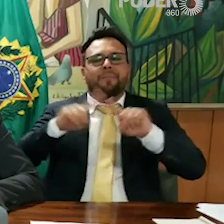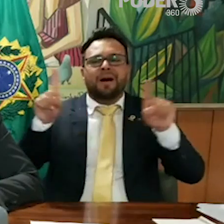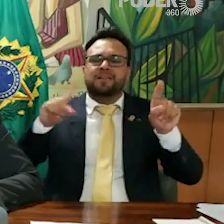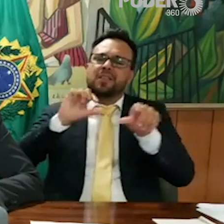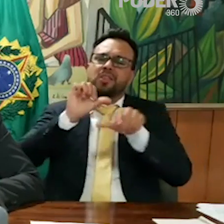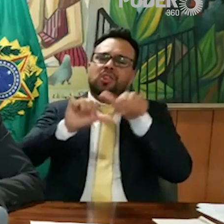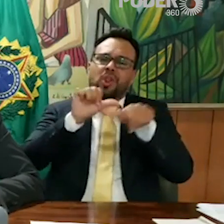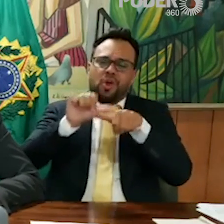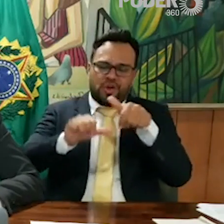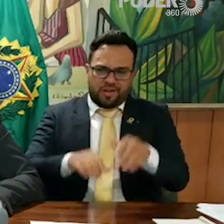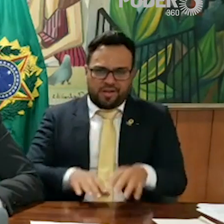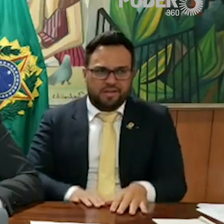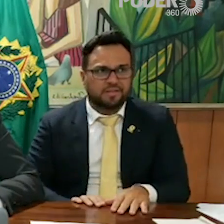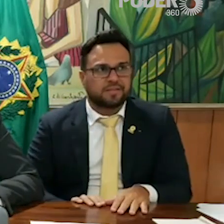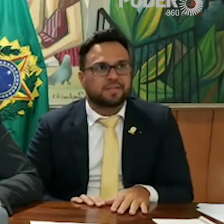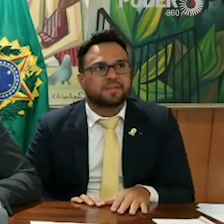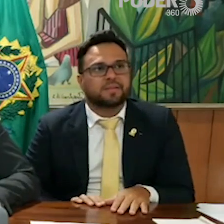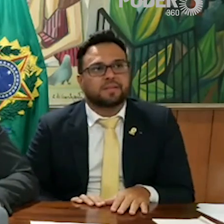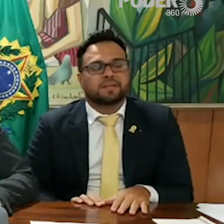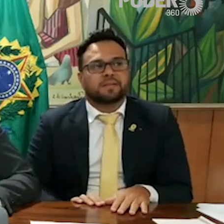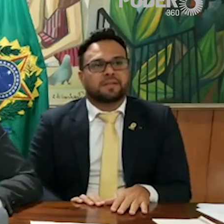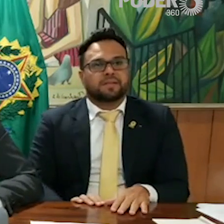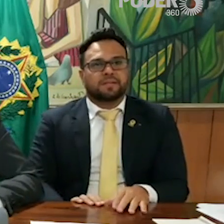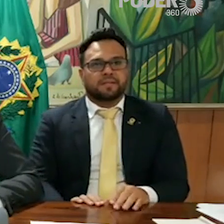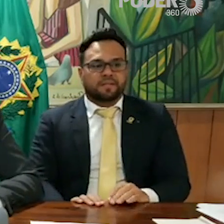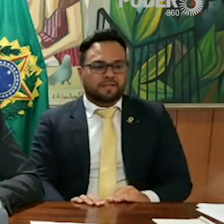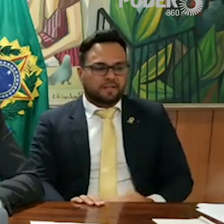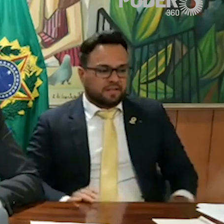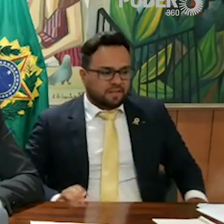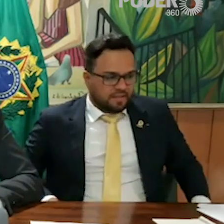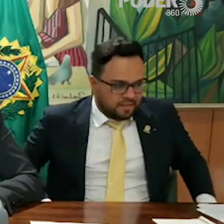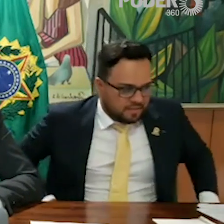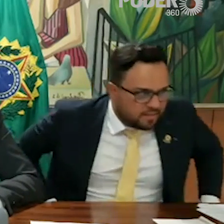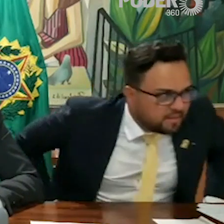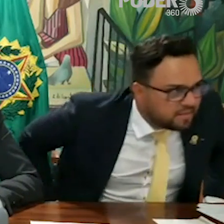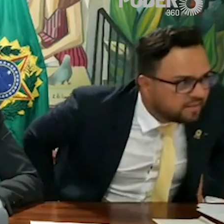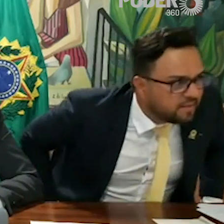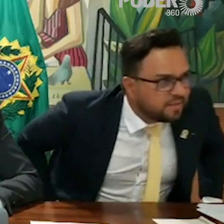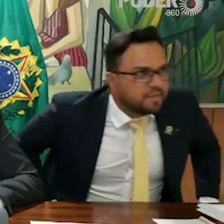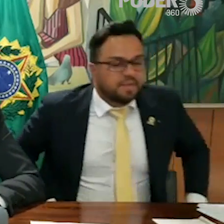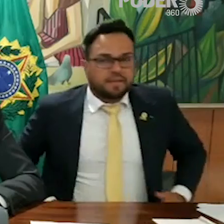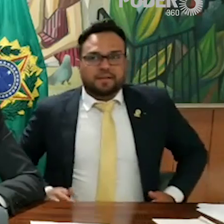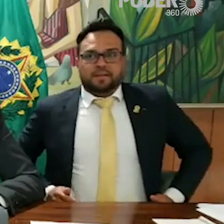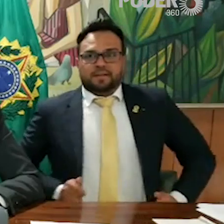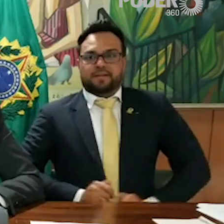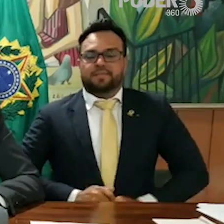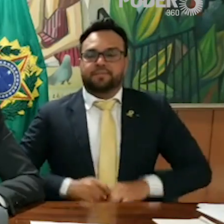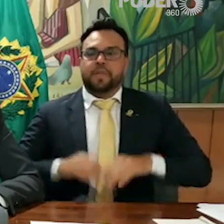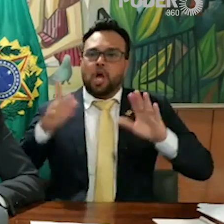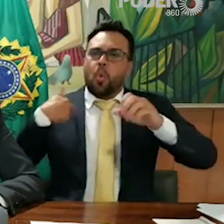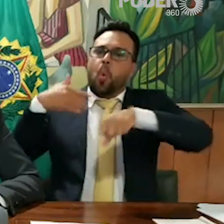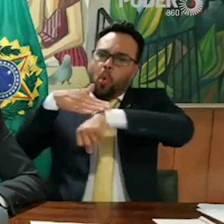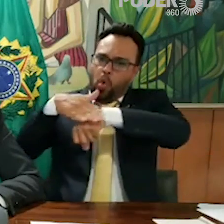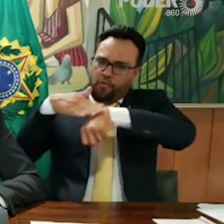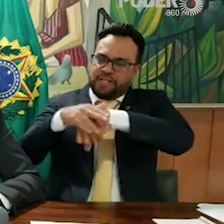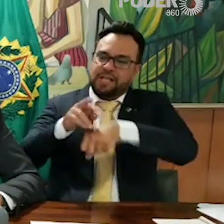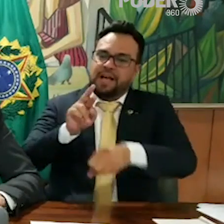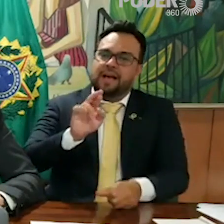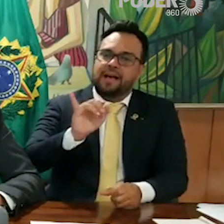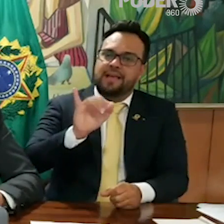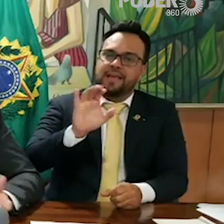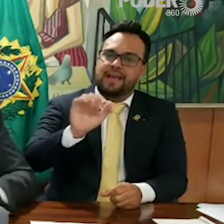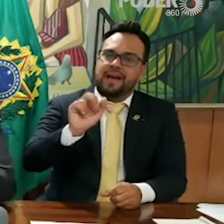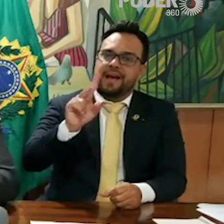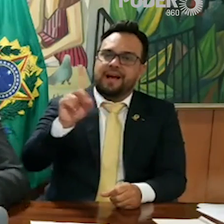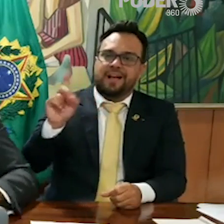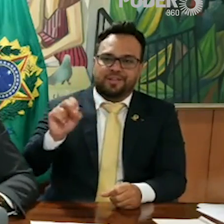É. O senhor não deu uma dica para trocar o líder do governo, não? Não, Ou eu estou enganado, né? não, eu tenho conversado com o Ricardo Barros, os excessos